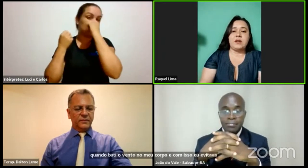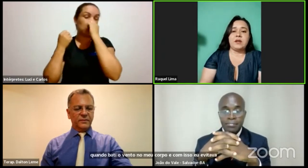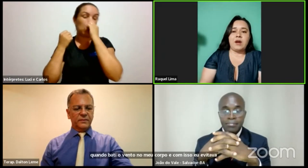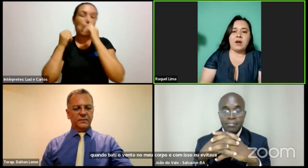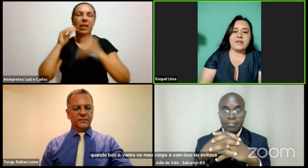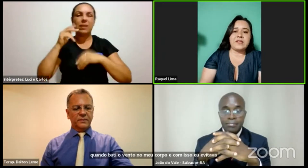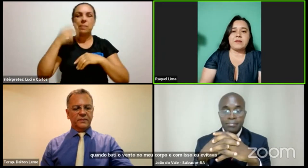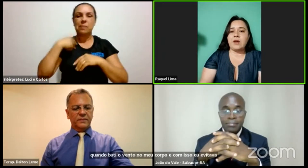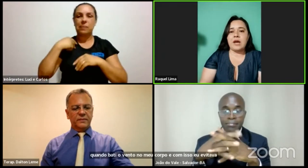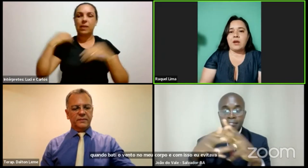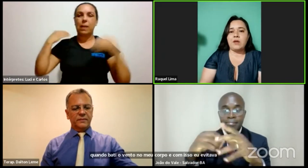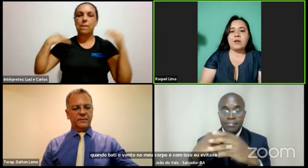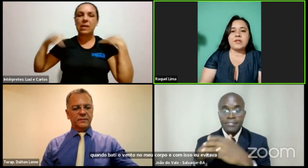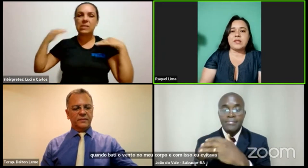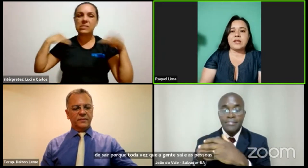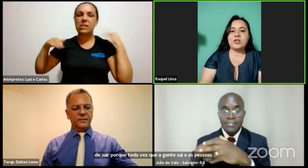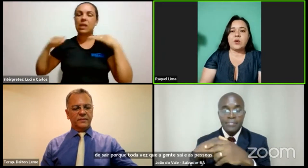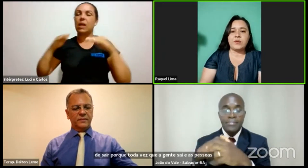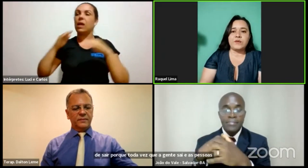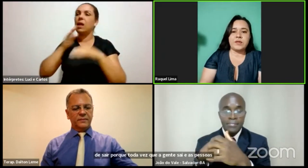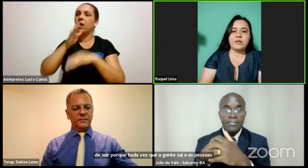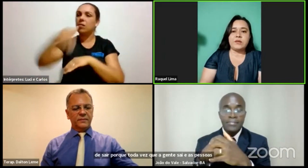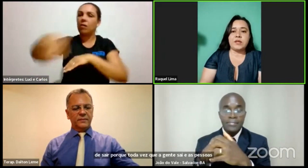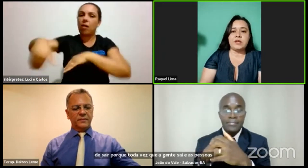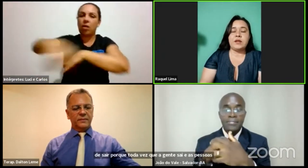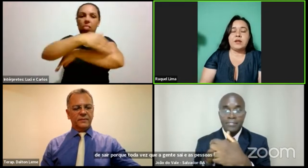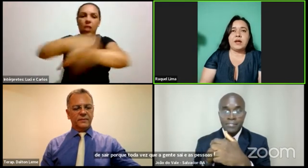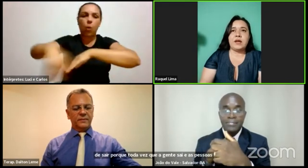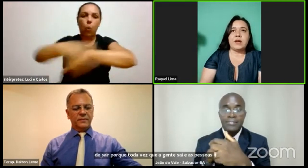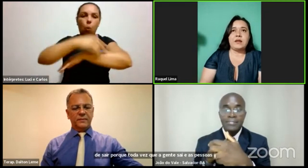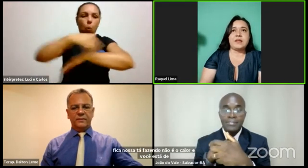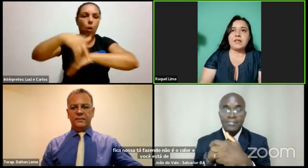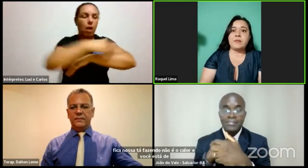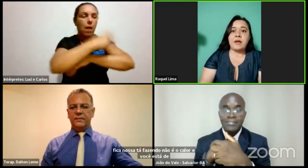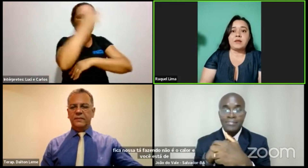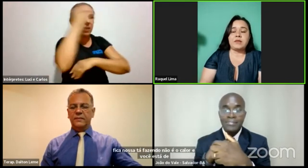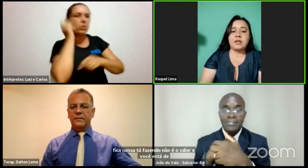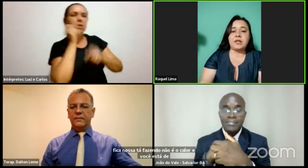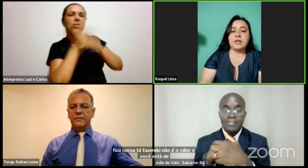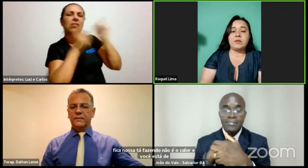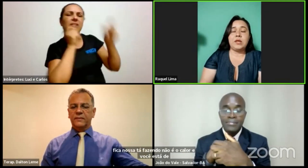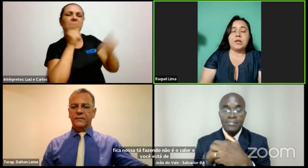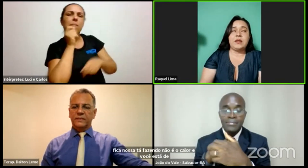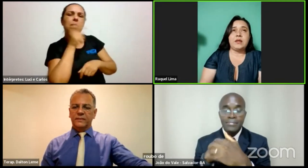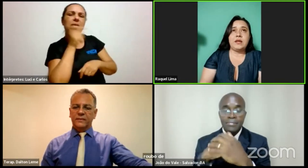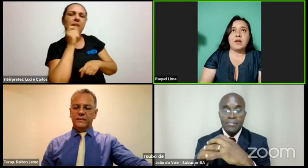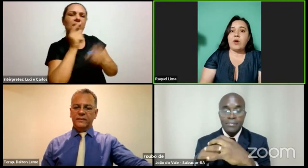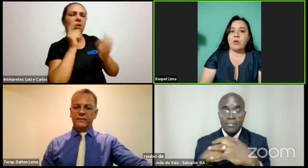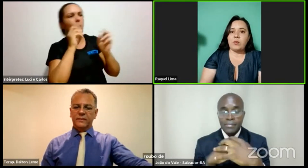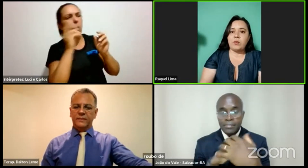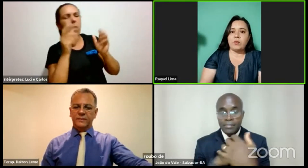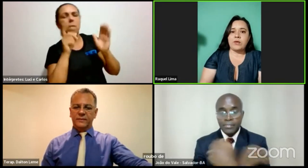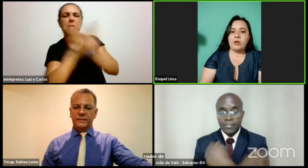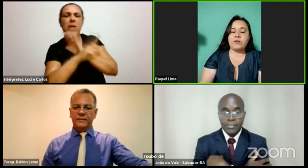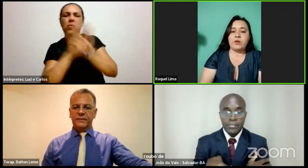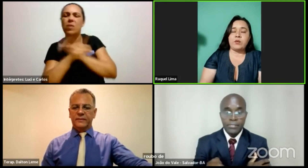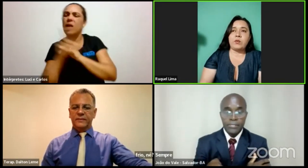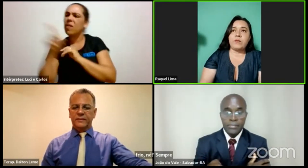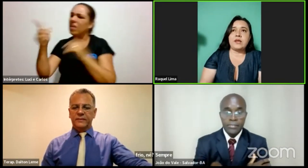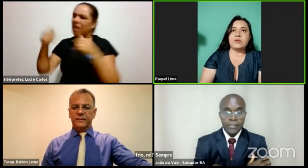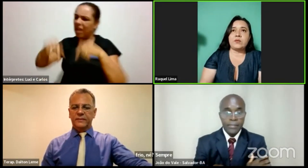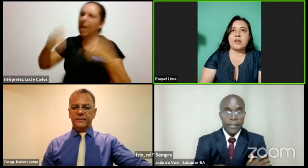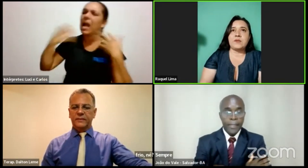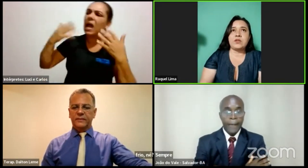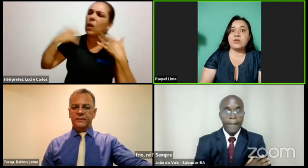ficam, nossa, tá fazendo maior calor e você tá de roupa de frio, né? Sempre perguntando. E é igual o Dalton falou